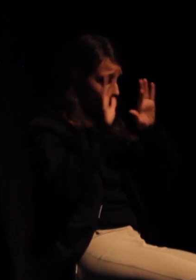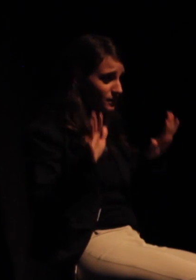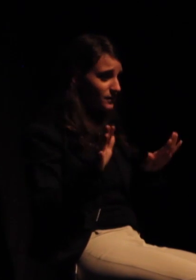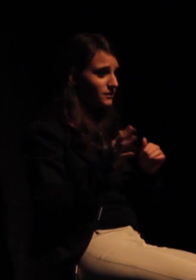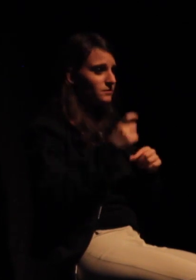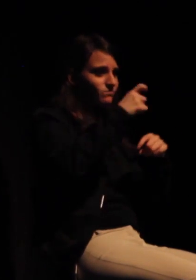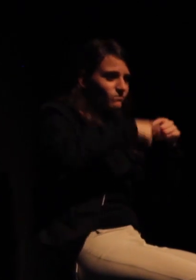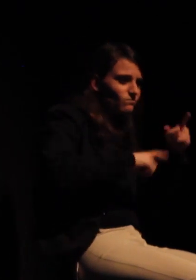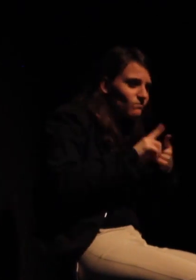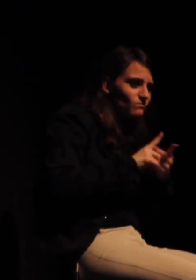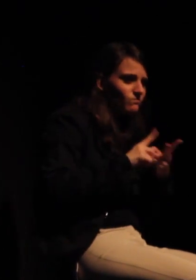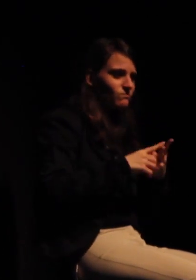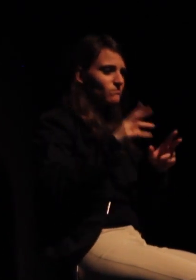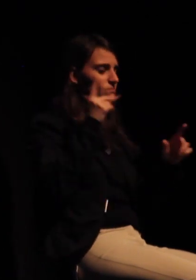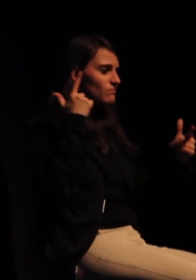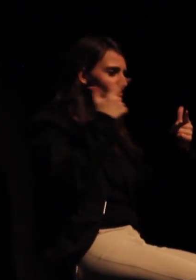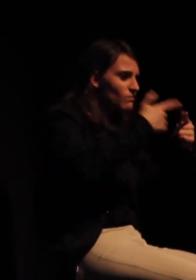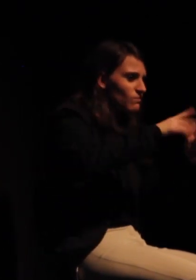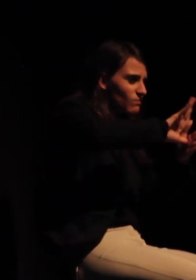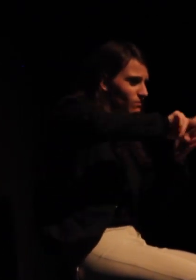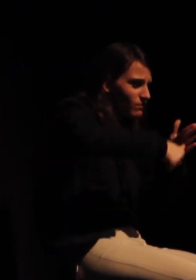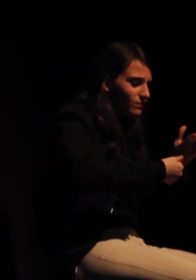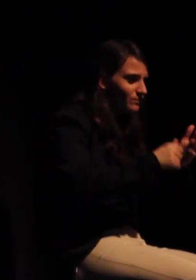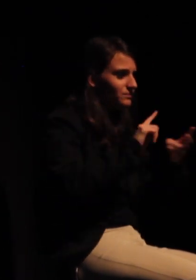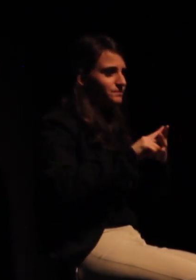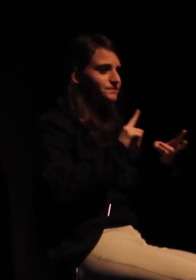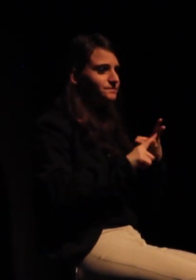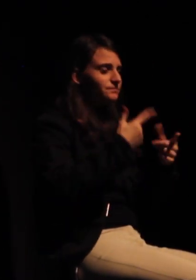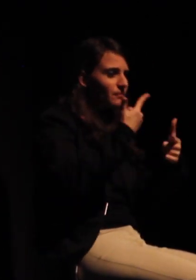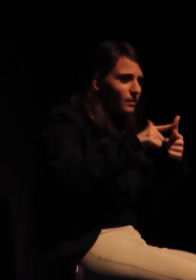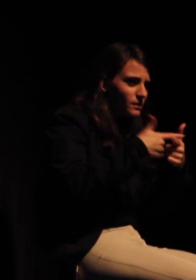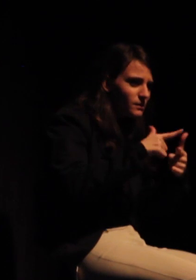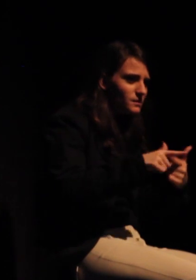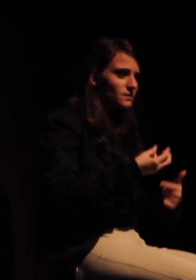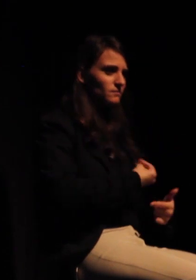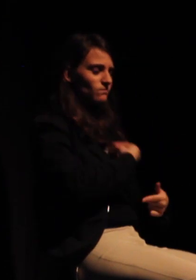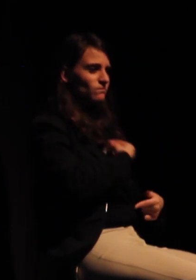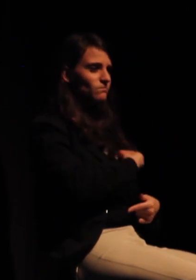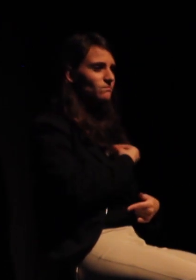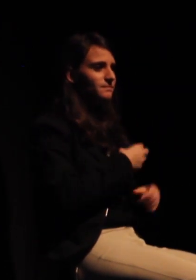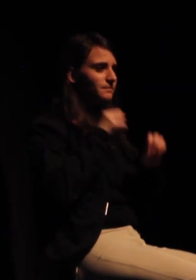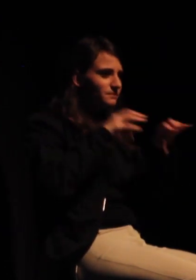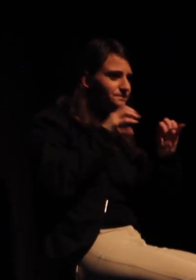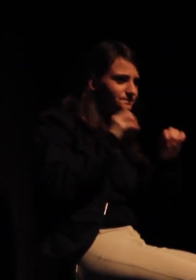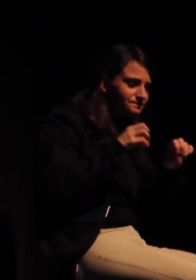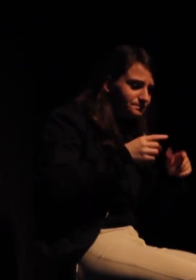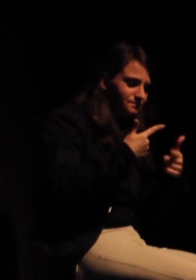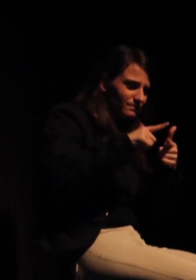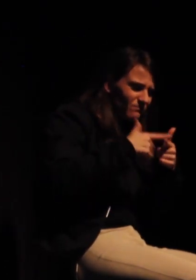assédio sexual, da violência, do problema do ensino,